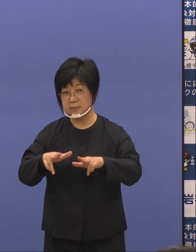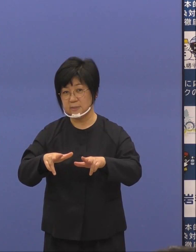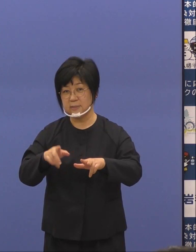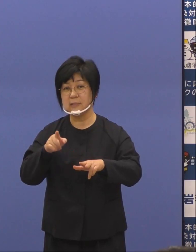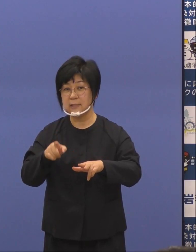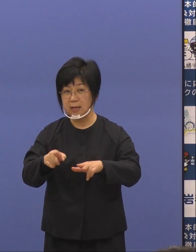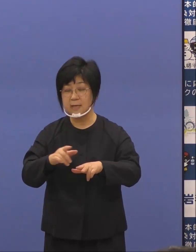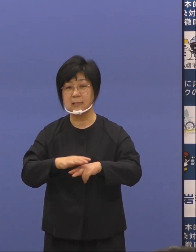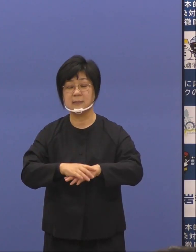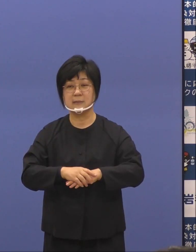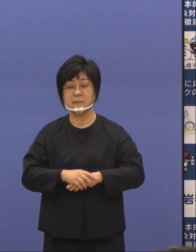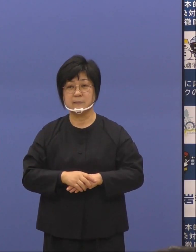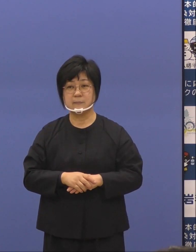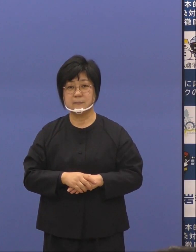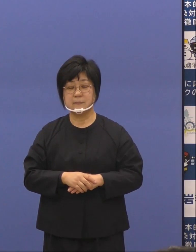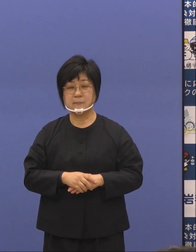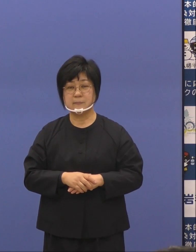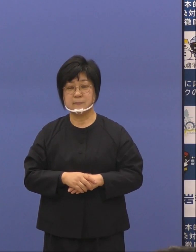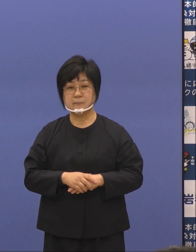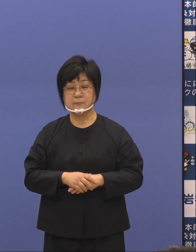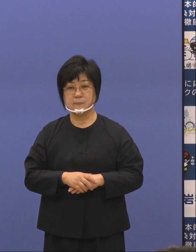そうですね、